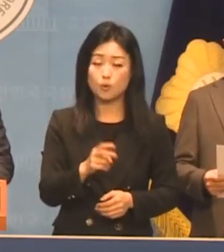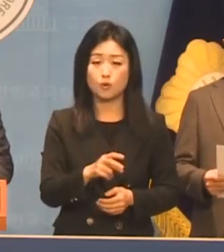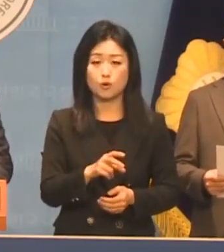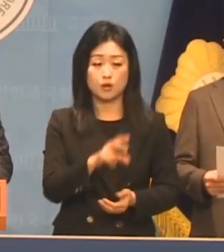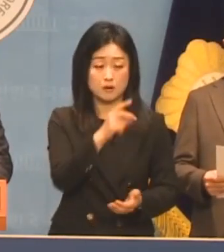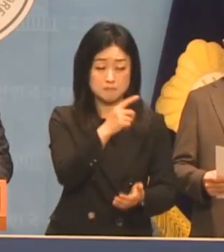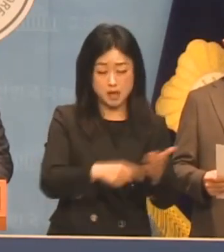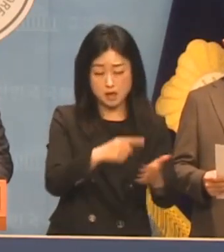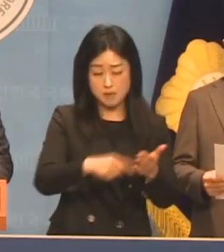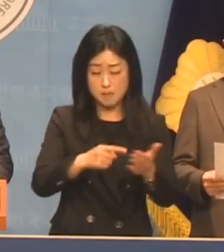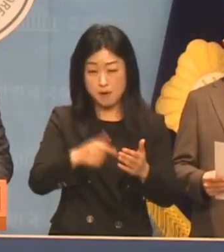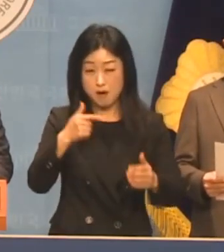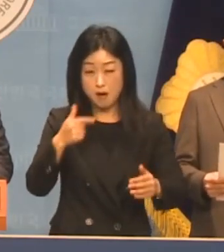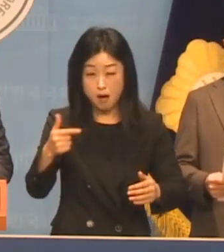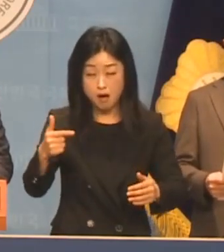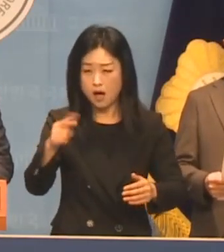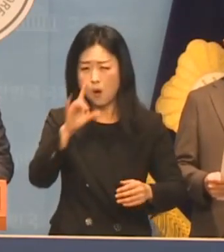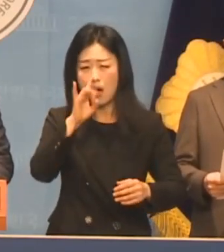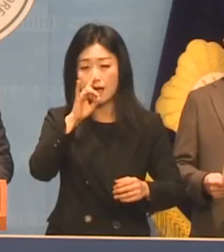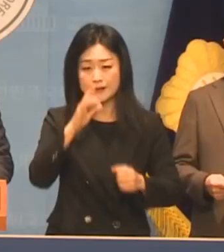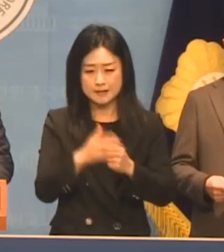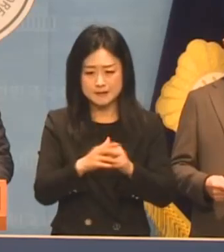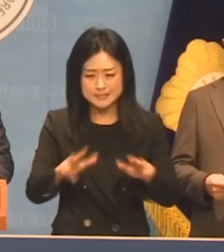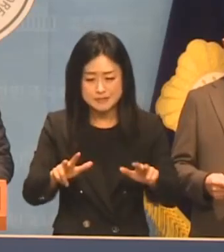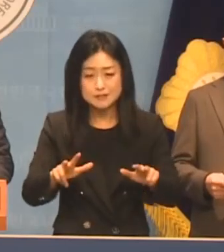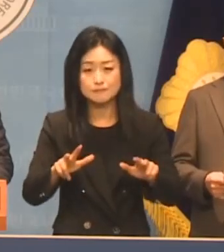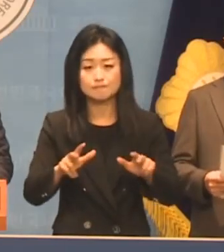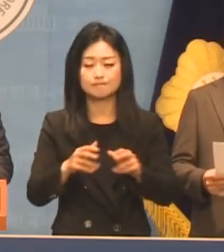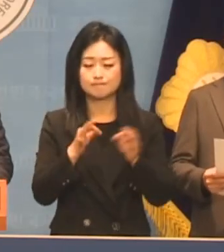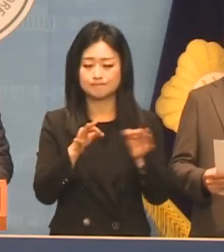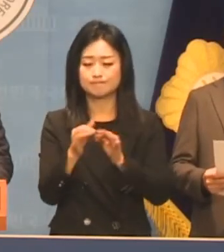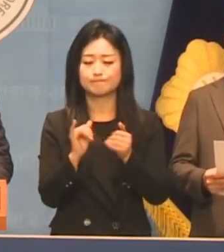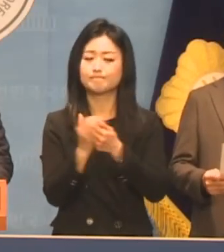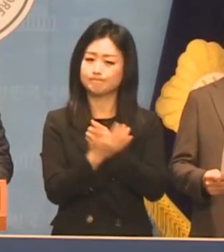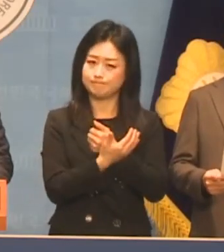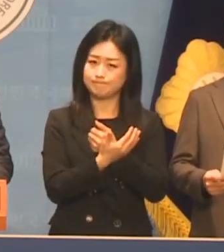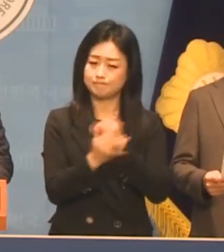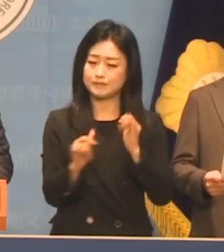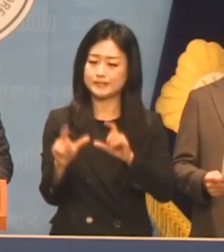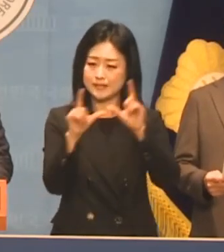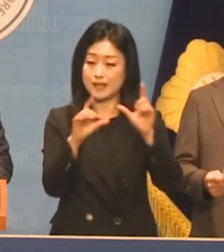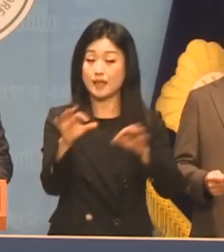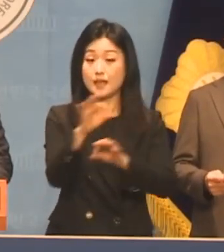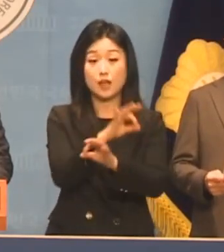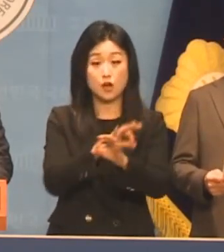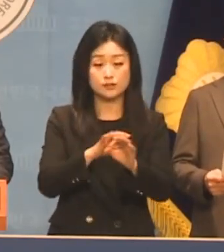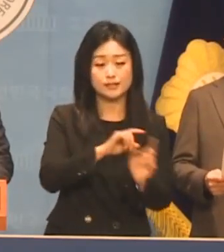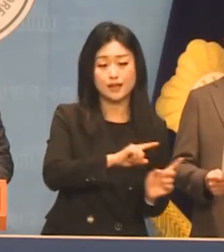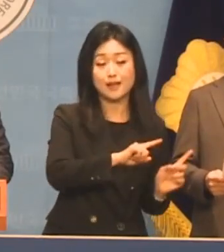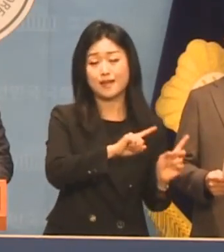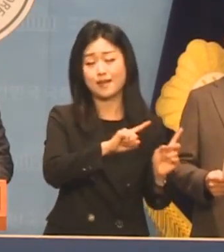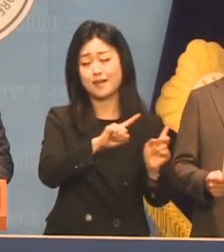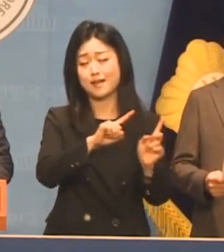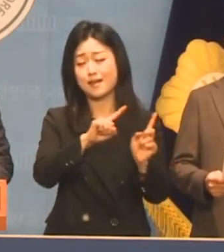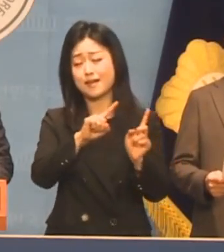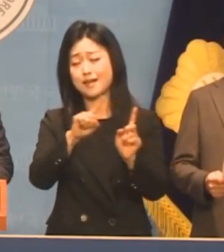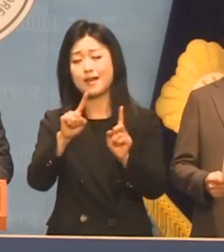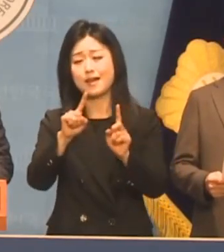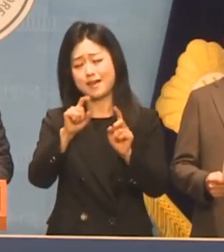막아야만 합니다. 지금이야말로 소상공인을 지키고 민생 경제를 되살릴 수 있는 마지막